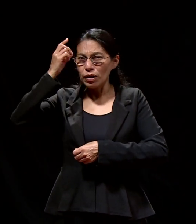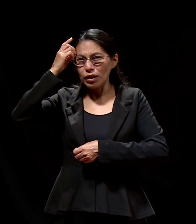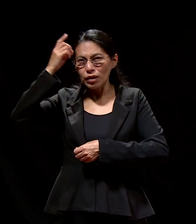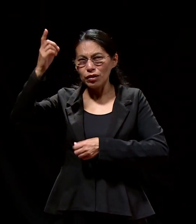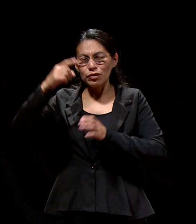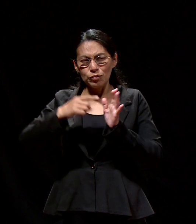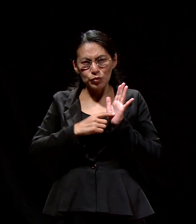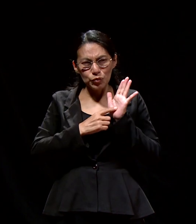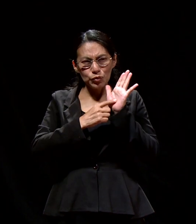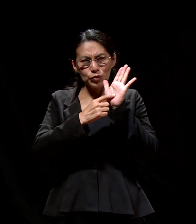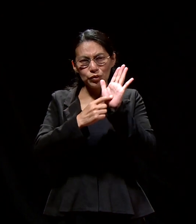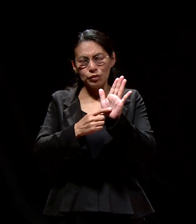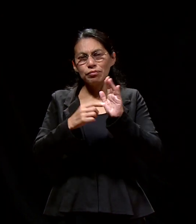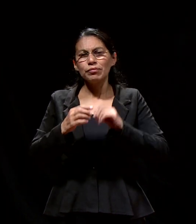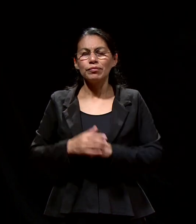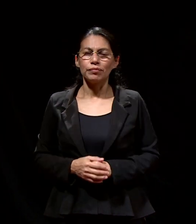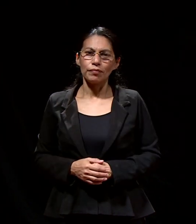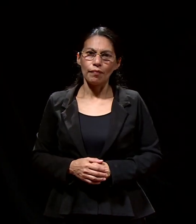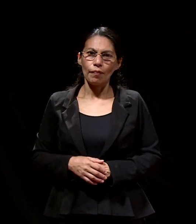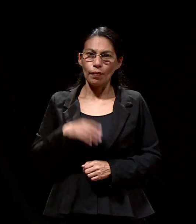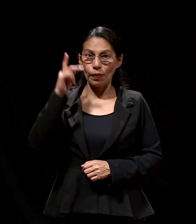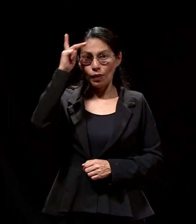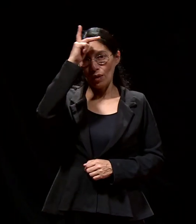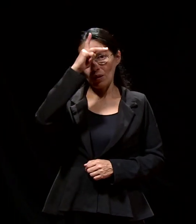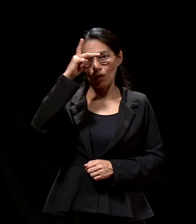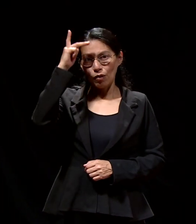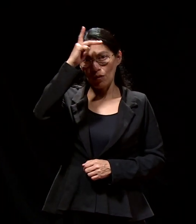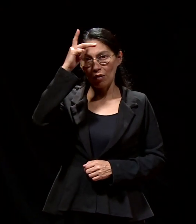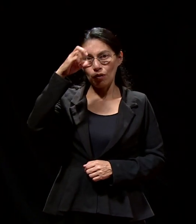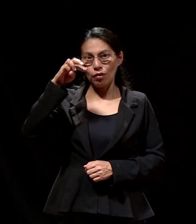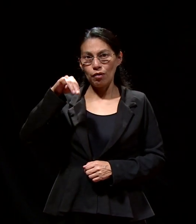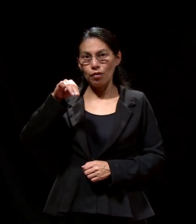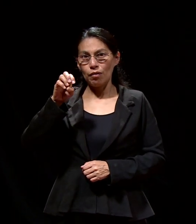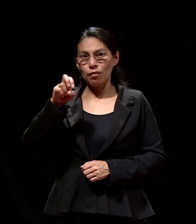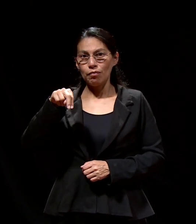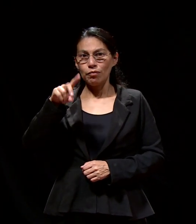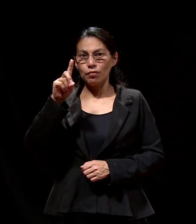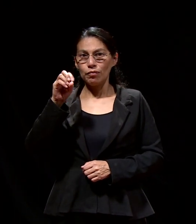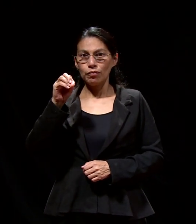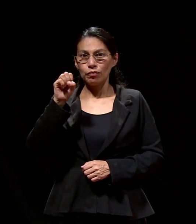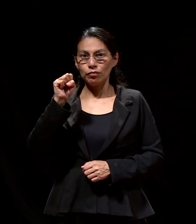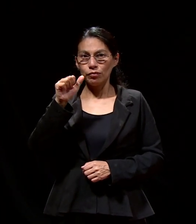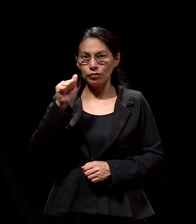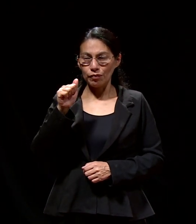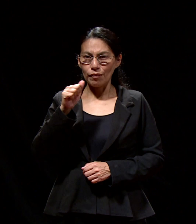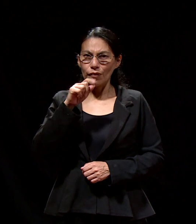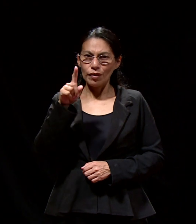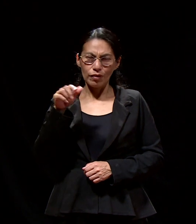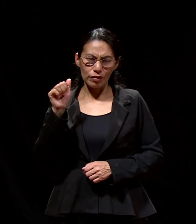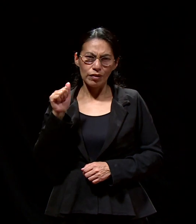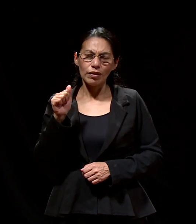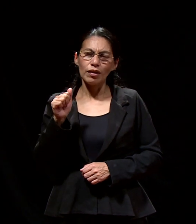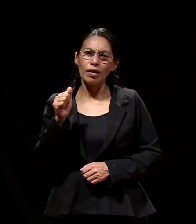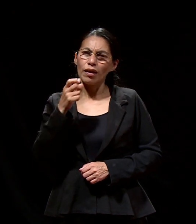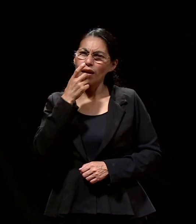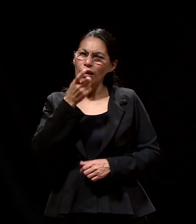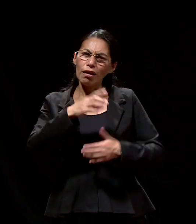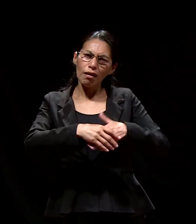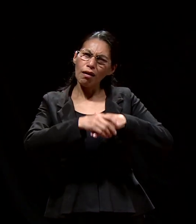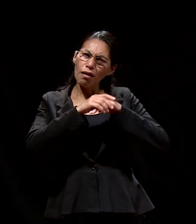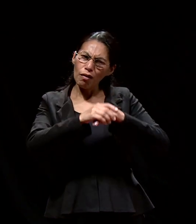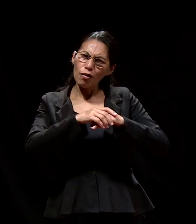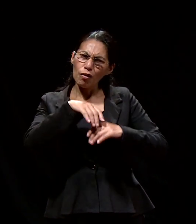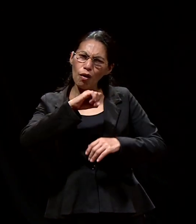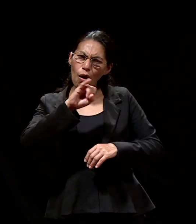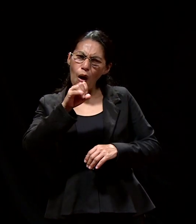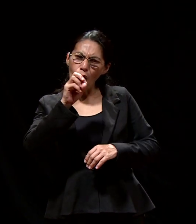manifieste allí psicólogo Mendoza saludos collage Esther